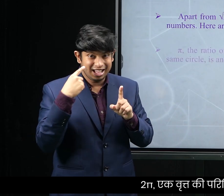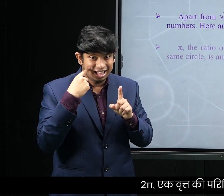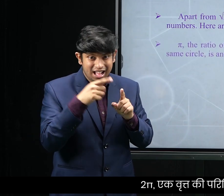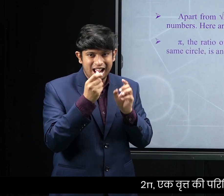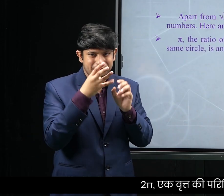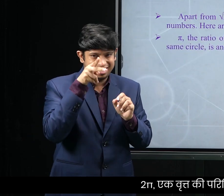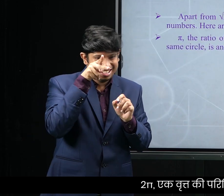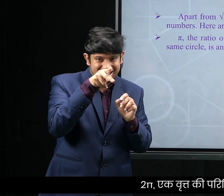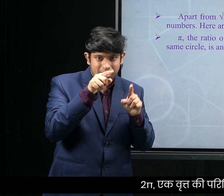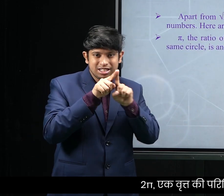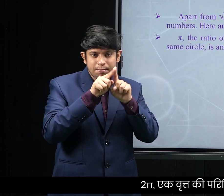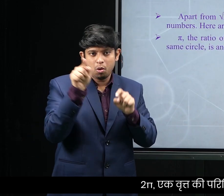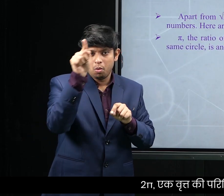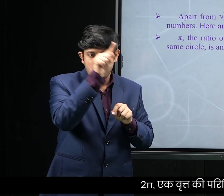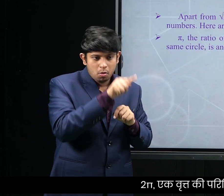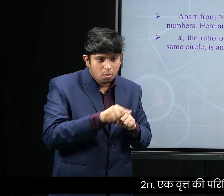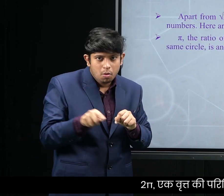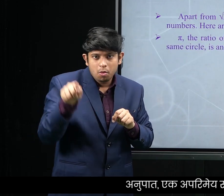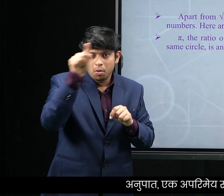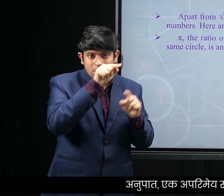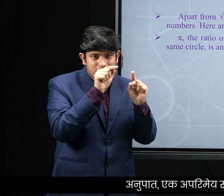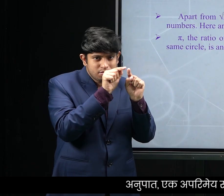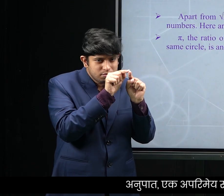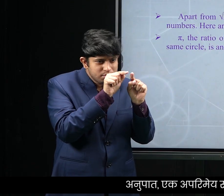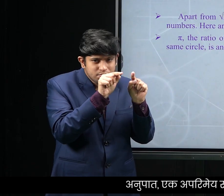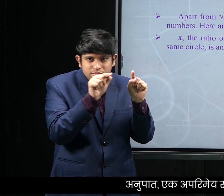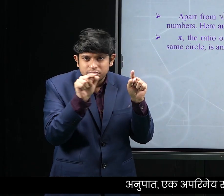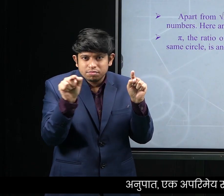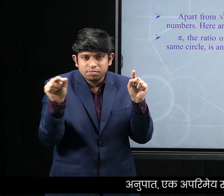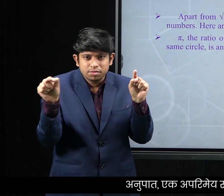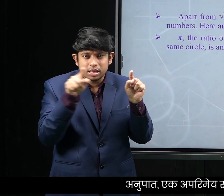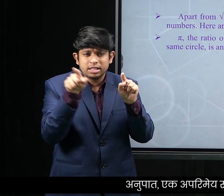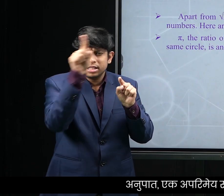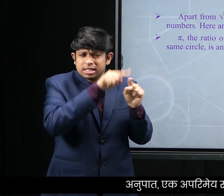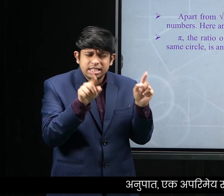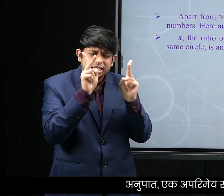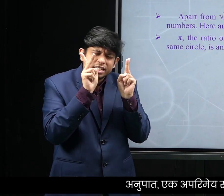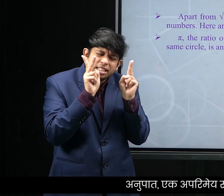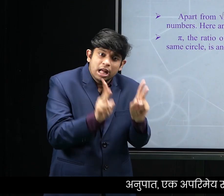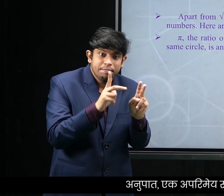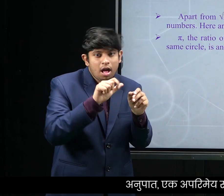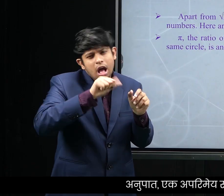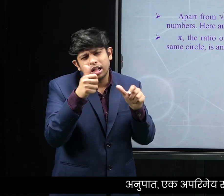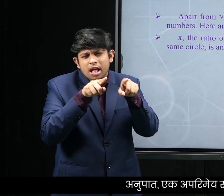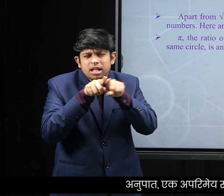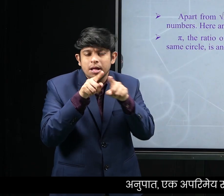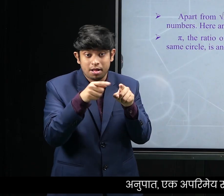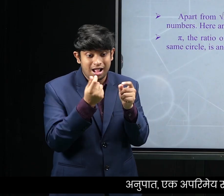पाई एक वृत्त की परिधि का उसी वृत्त के व्यास से अनुपात एक अपरिमेय संख्या का एक और उदाहरण है।